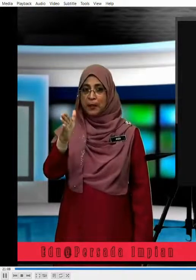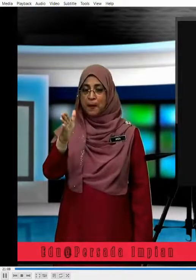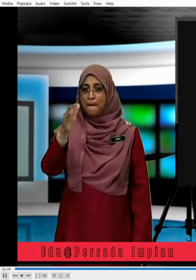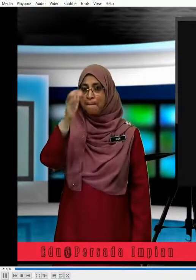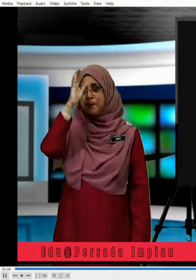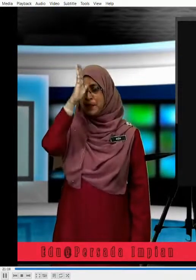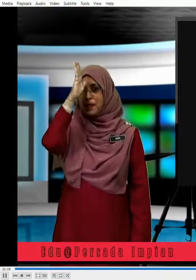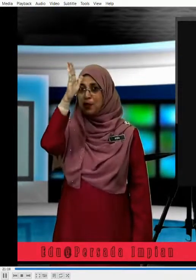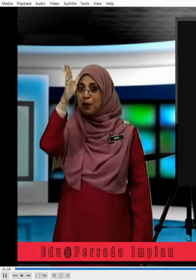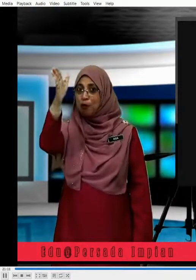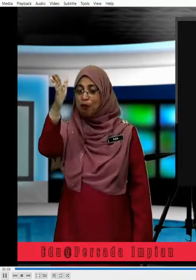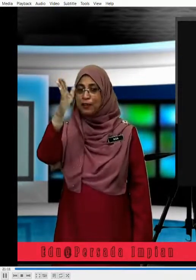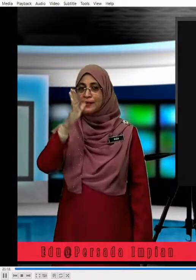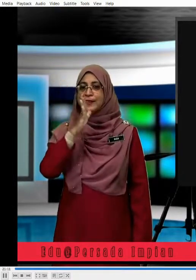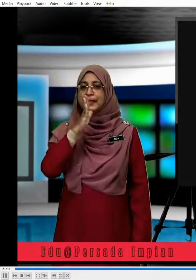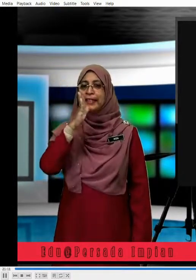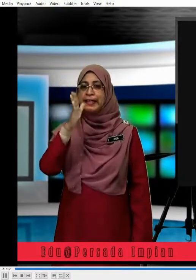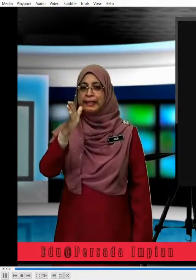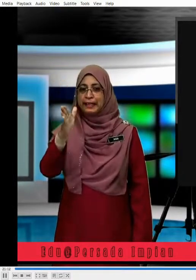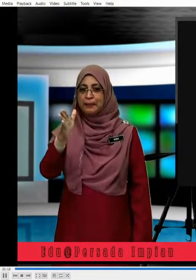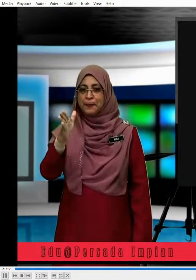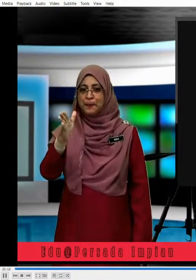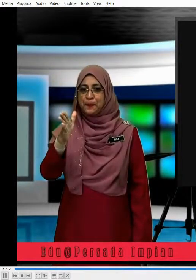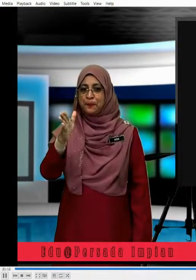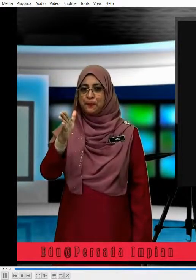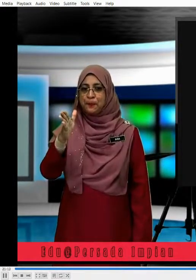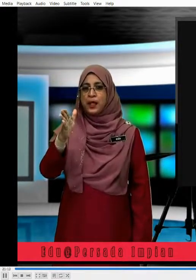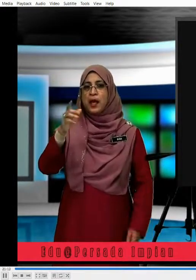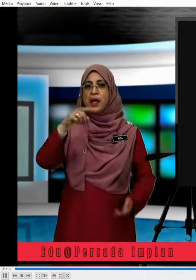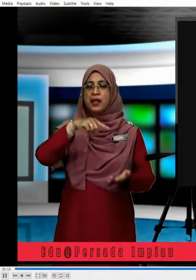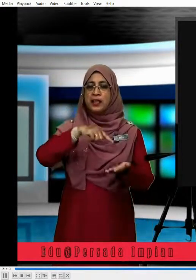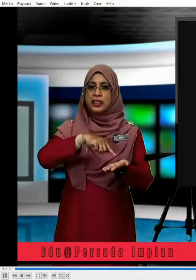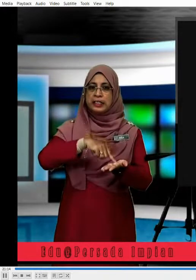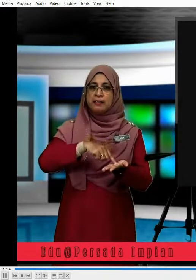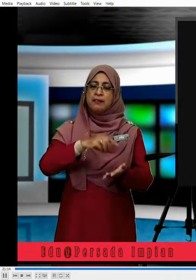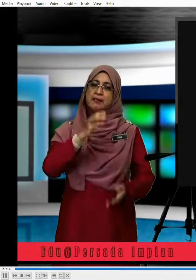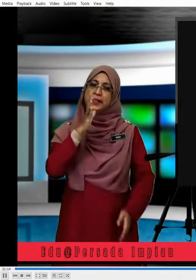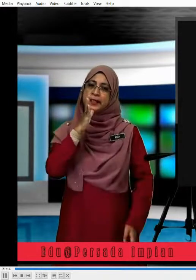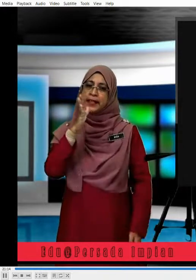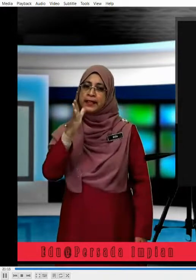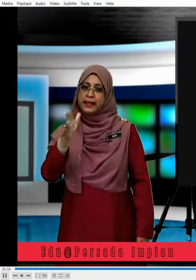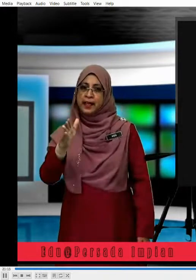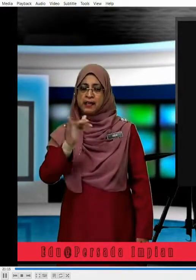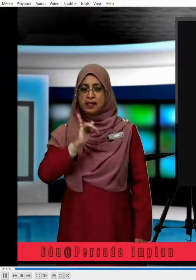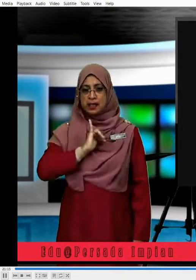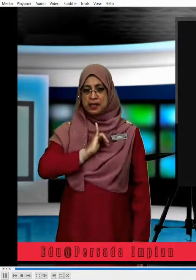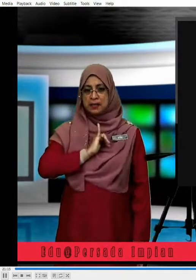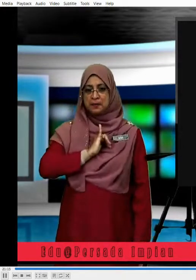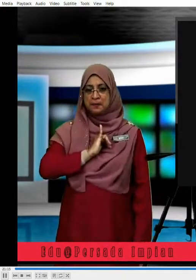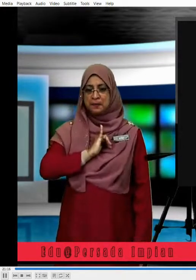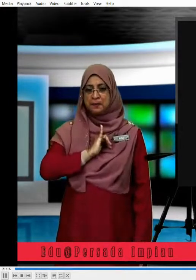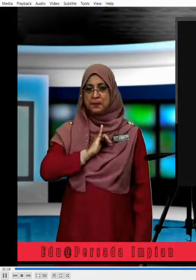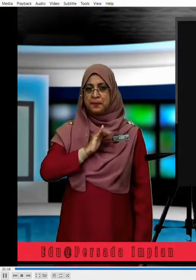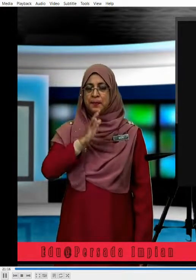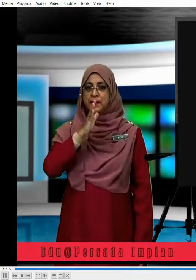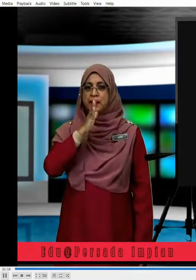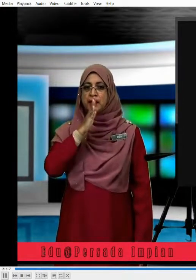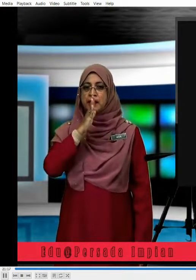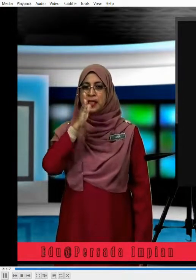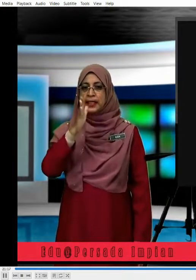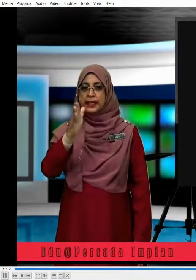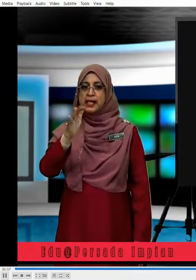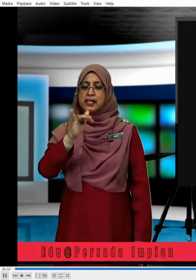nenek datuk nenek ini nenek saya